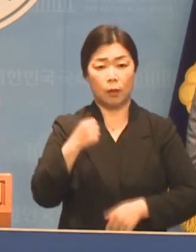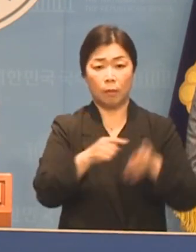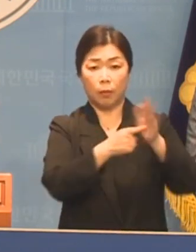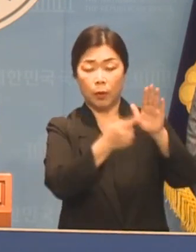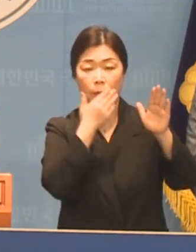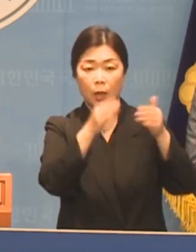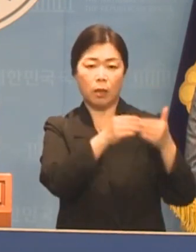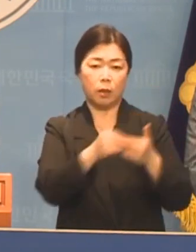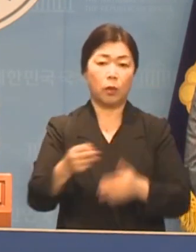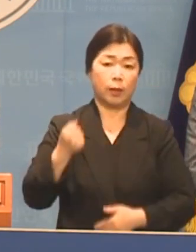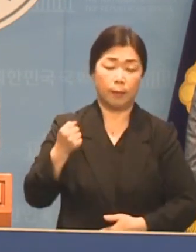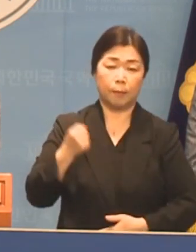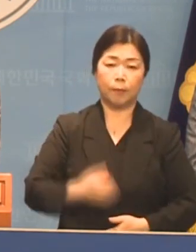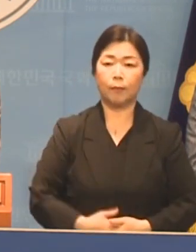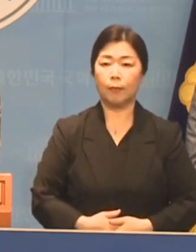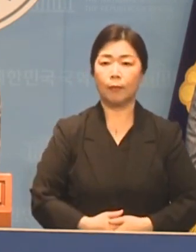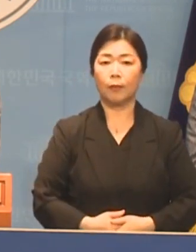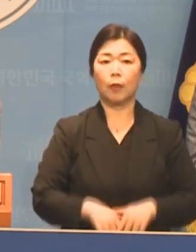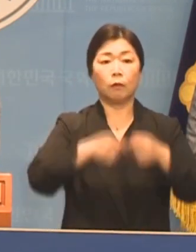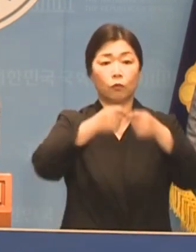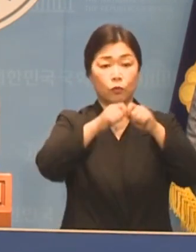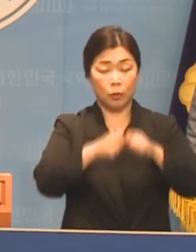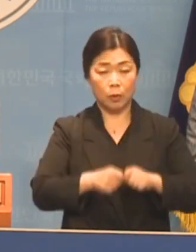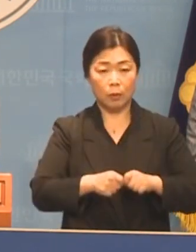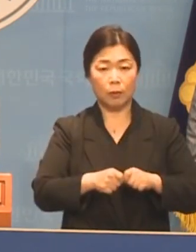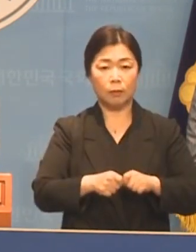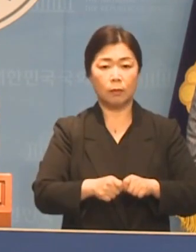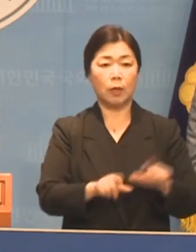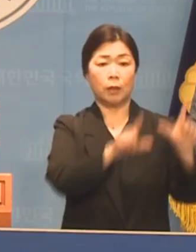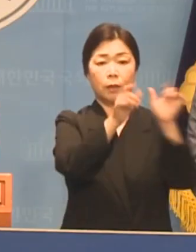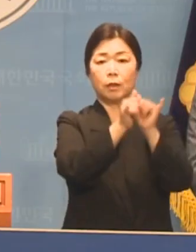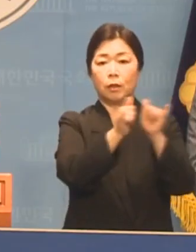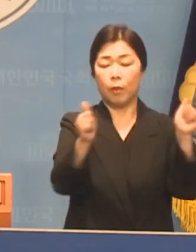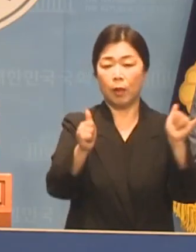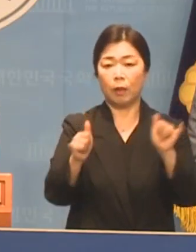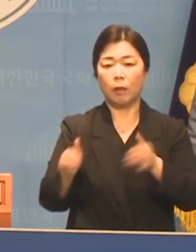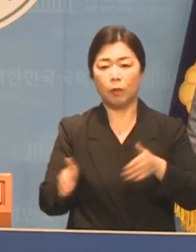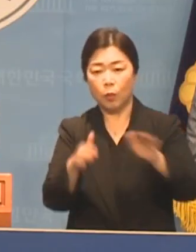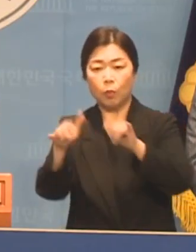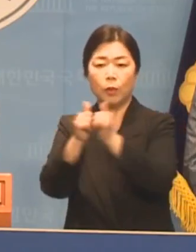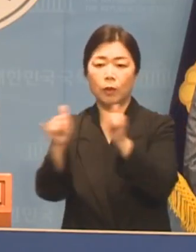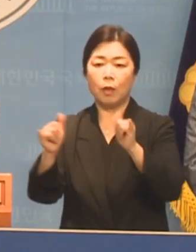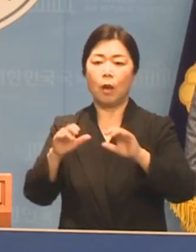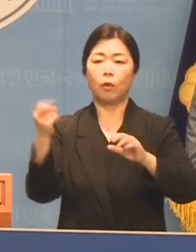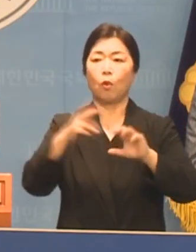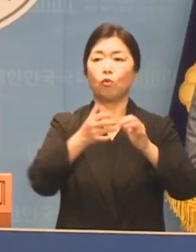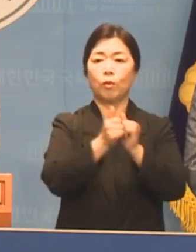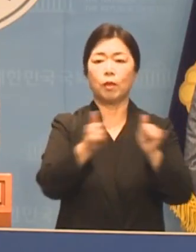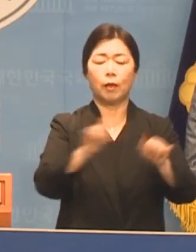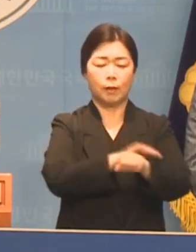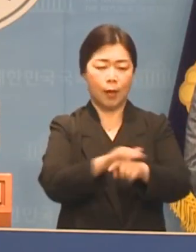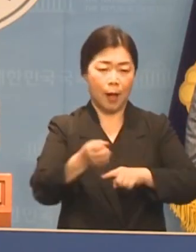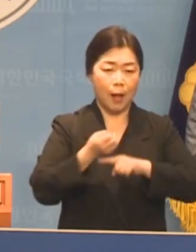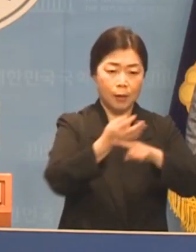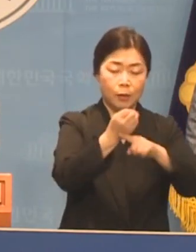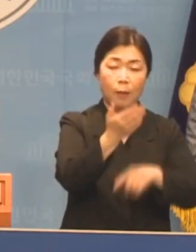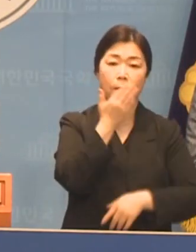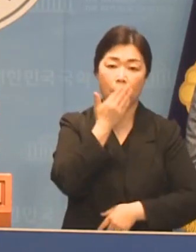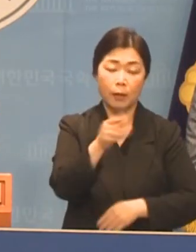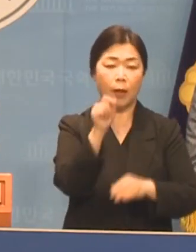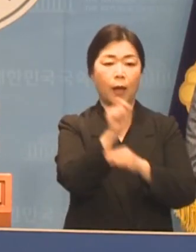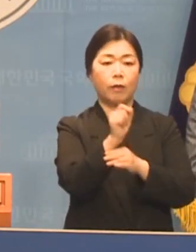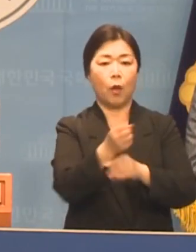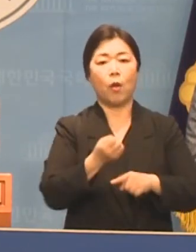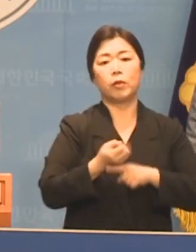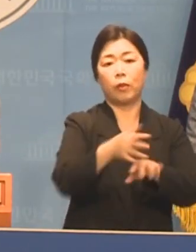리더십 그런 것들이 구체적으로 시민과 도민, 국민들에게 전달될 수 있는 행정